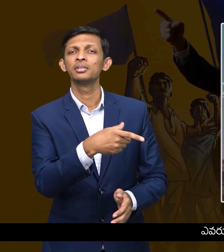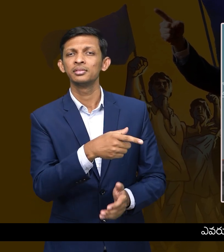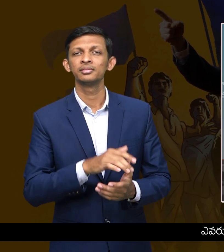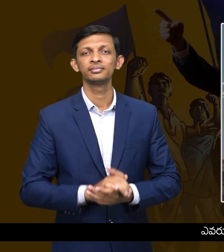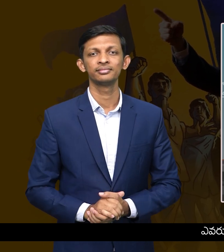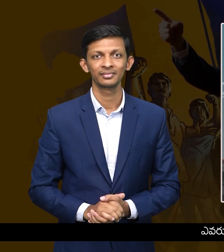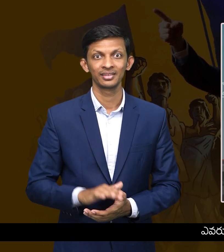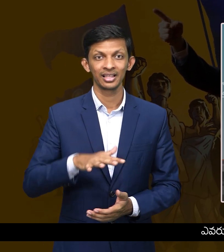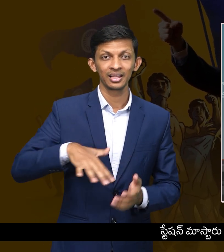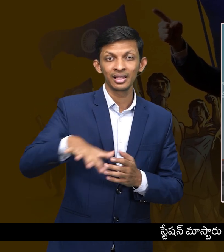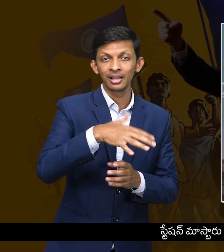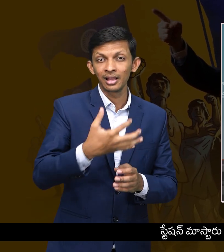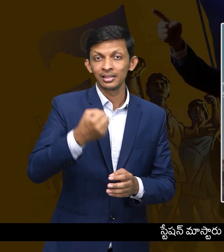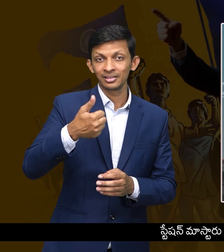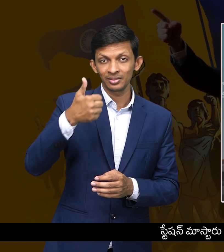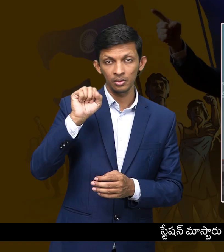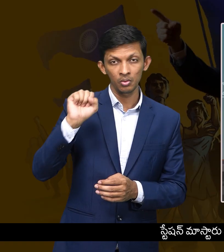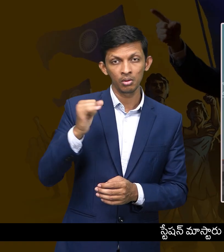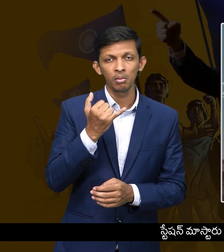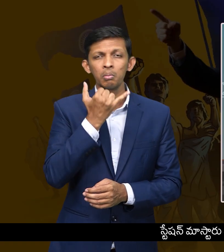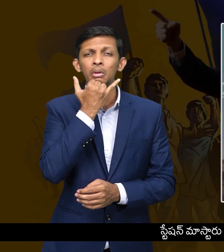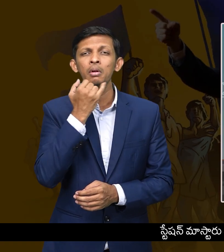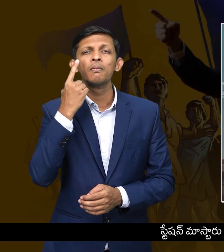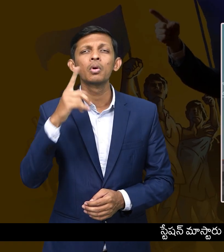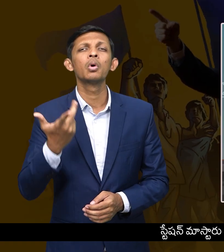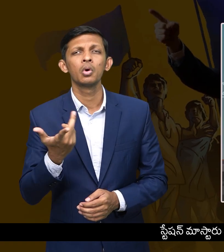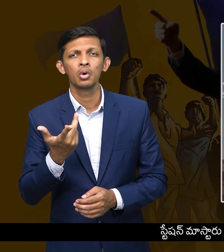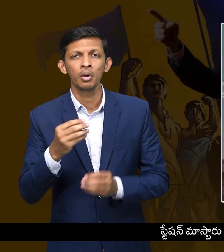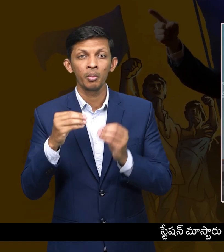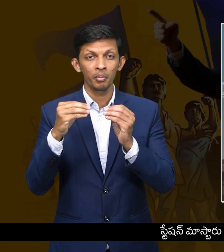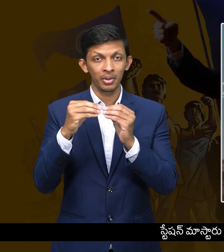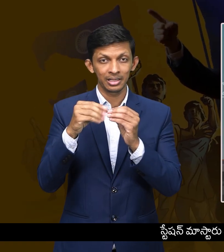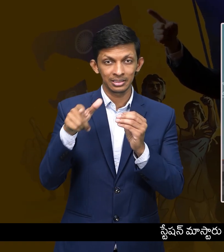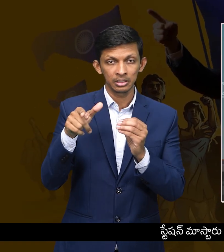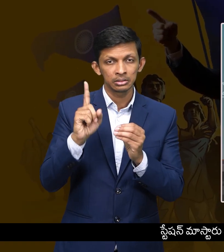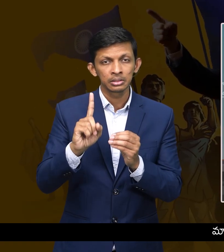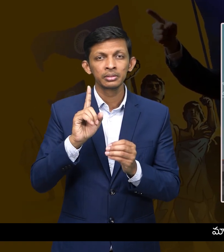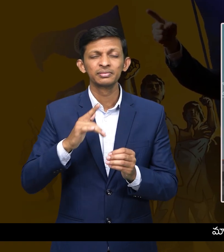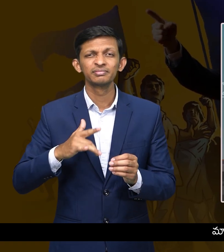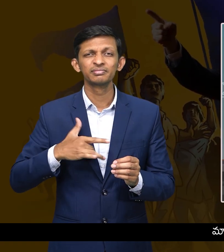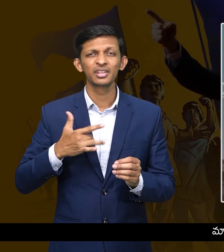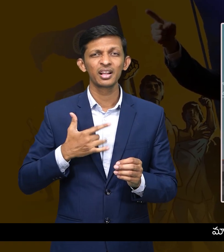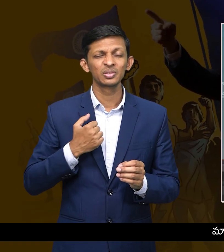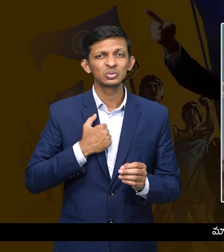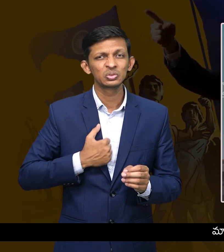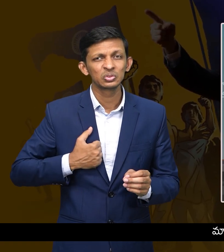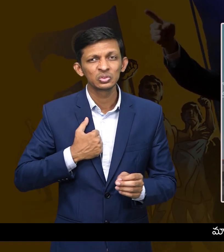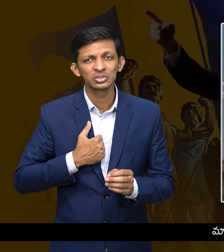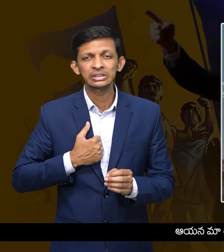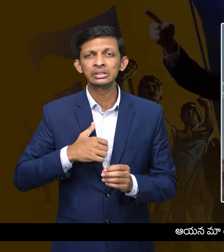ఊహించుకోలేకపోయారు. స్టేషన్ మాస్టర్ మమ్మల్ని బ్రాహ్మణ పిల్లలుగా భావించి మా పరిస్థితికి జాలిపడ్డాడు. ఆయన